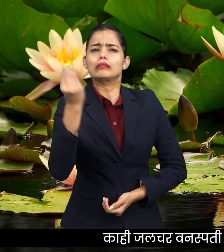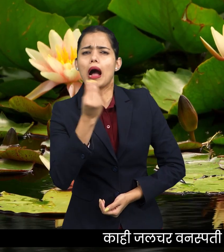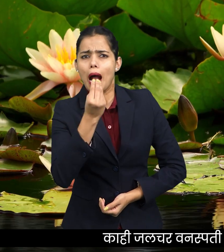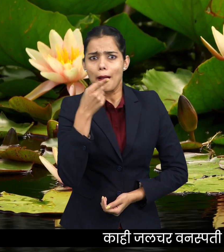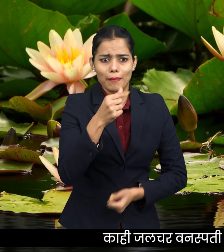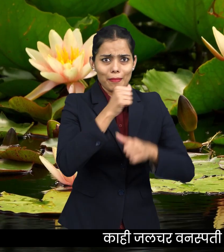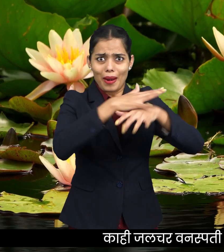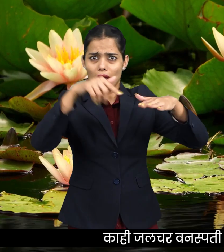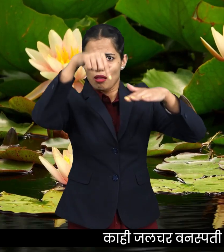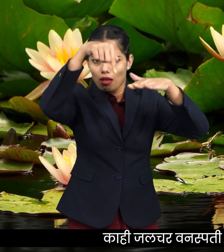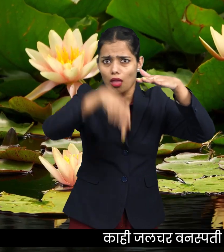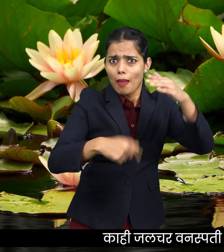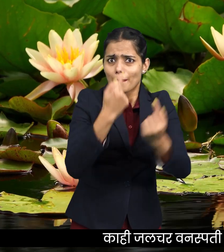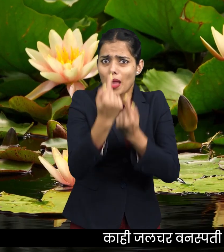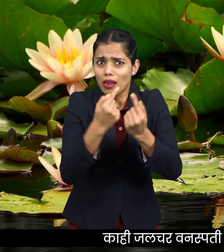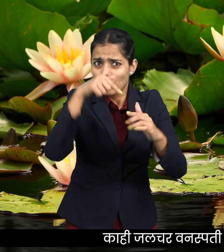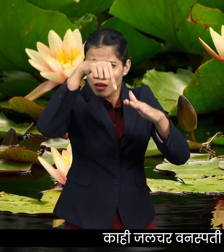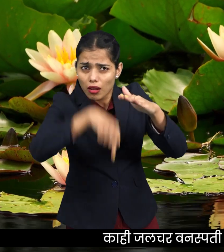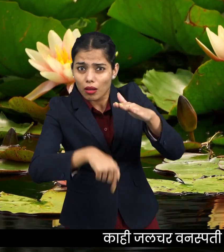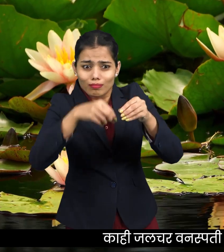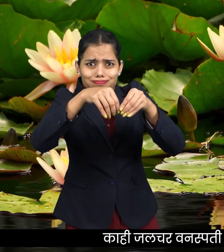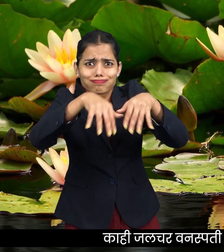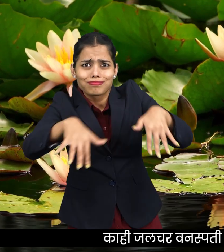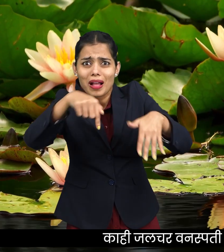जलचर वनस्पती पाण्याच्या तळाशी असलेल्या